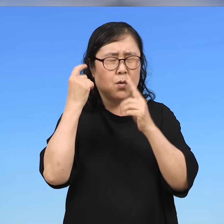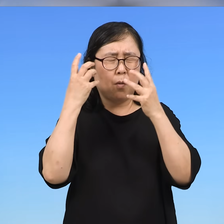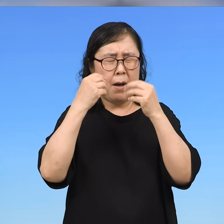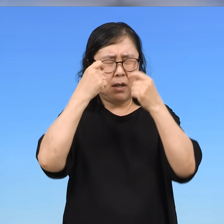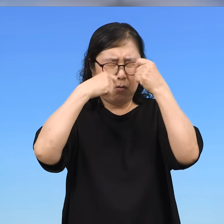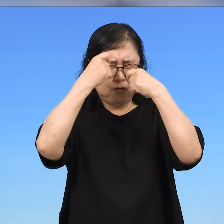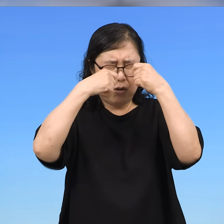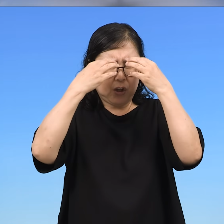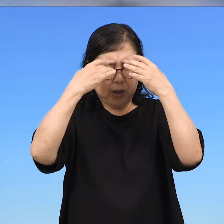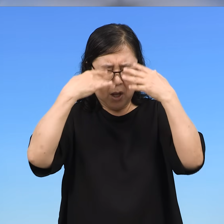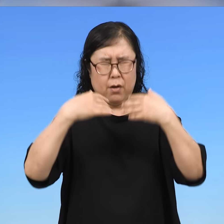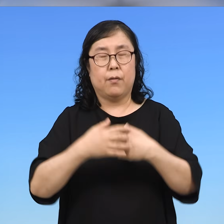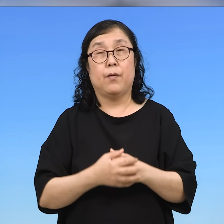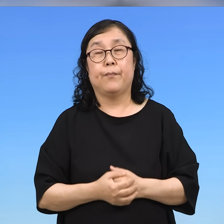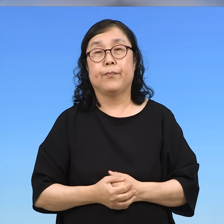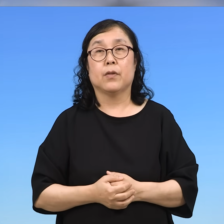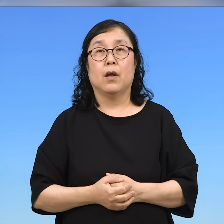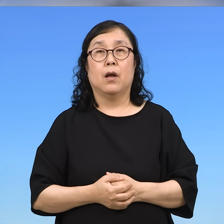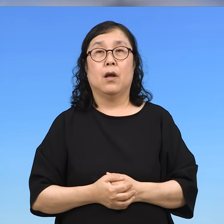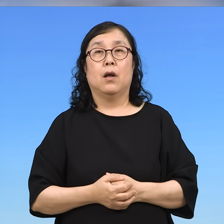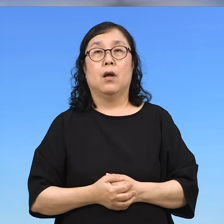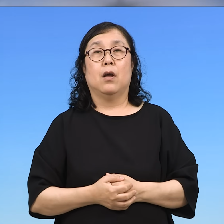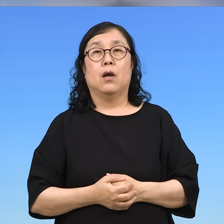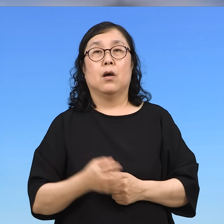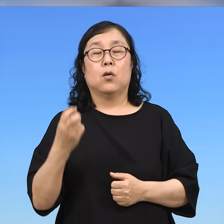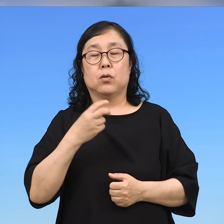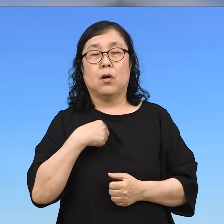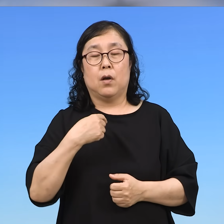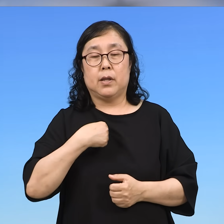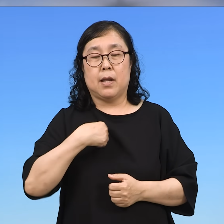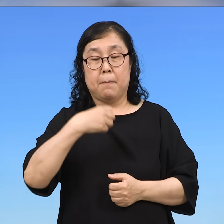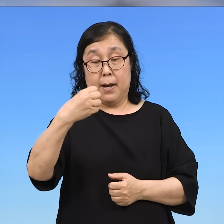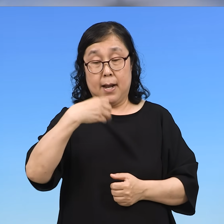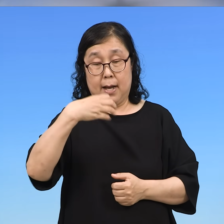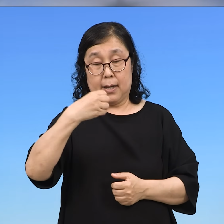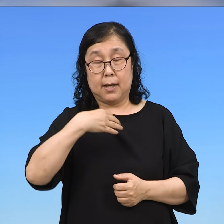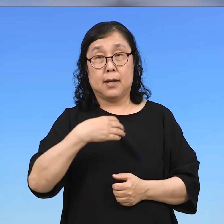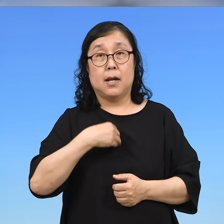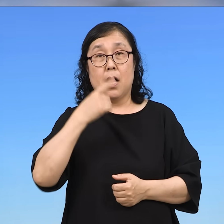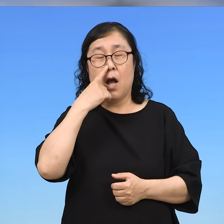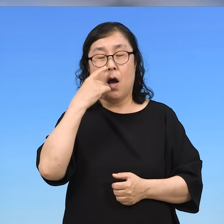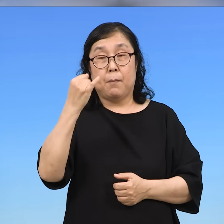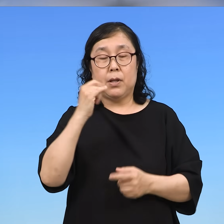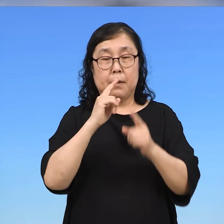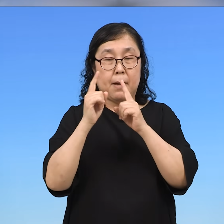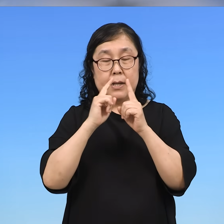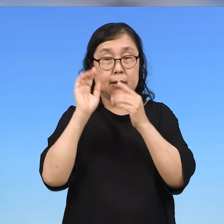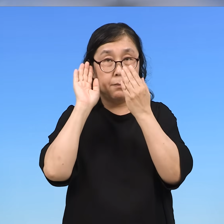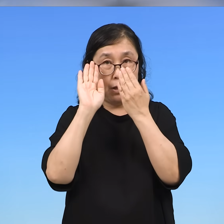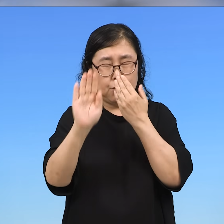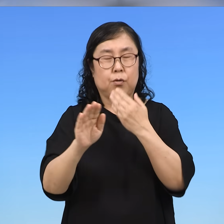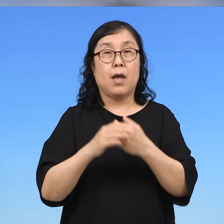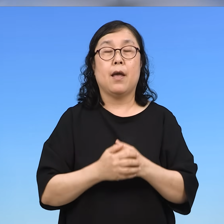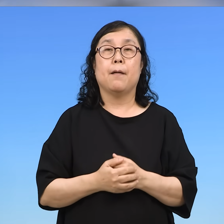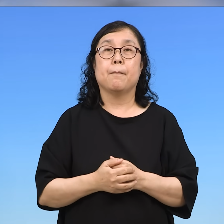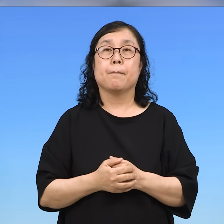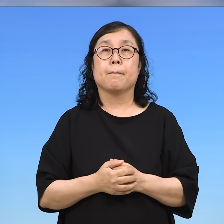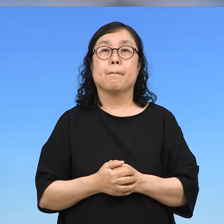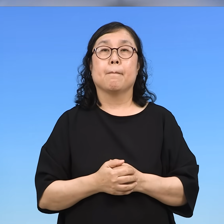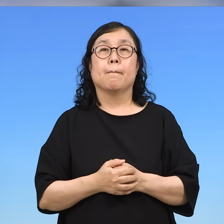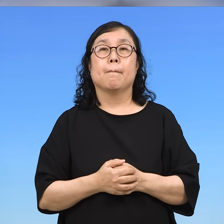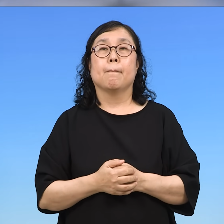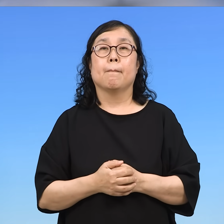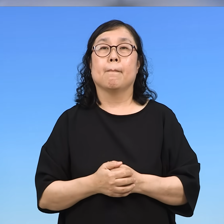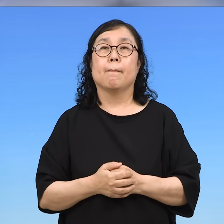울었대요. 그리고 저한테 이야기하기를, 그러나 어머니 말씀 이후로